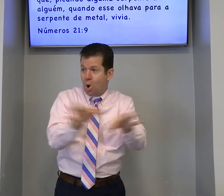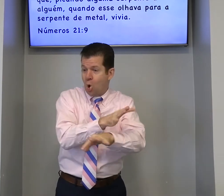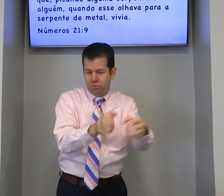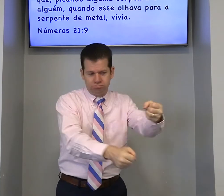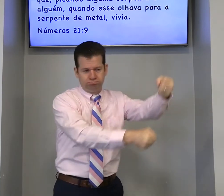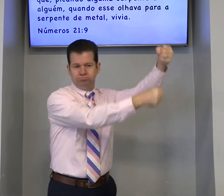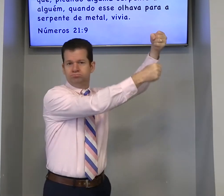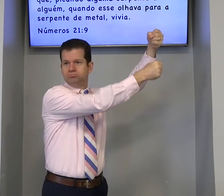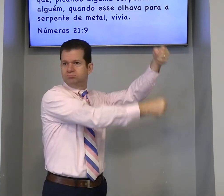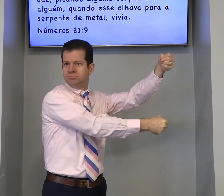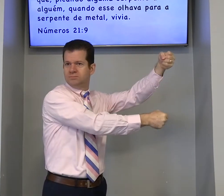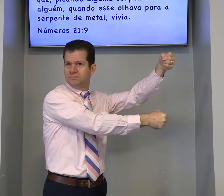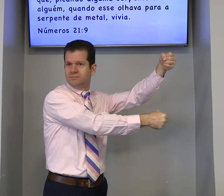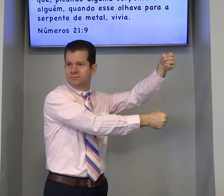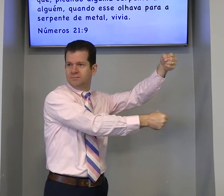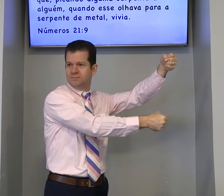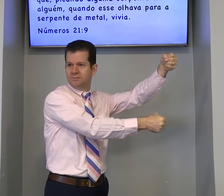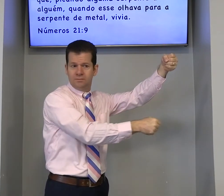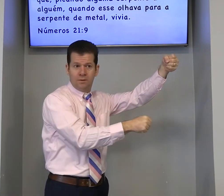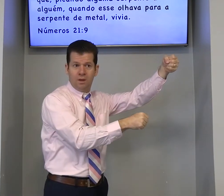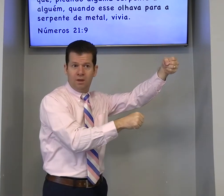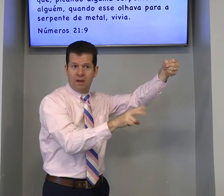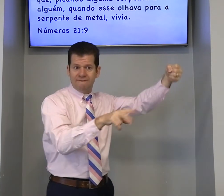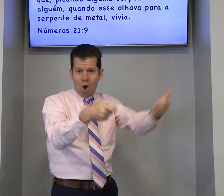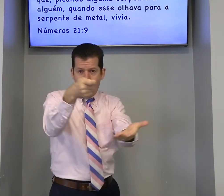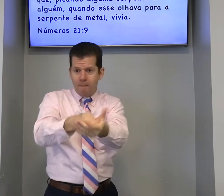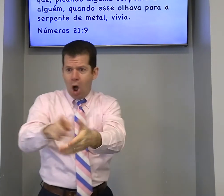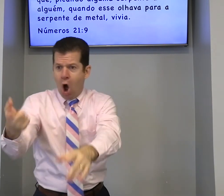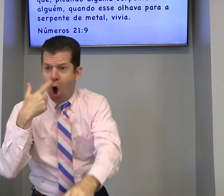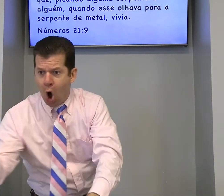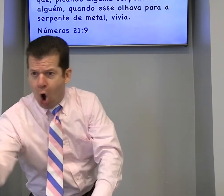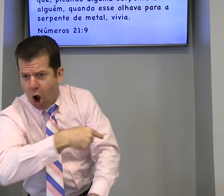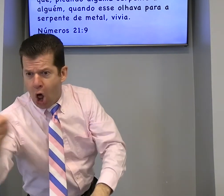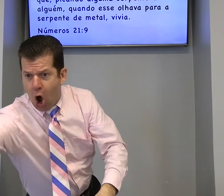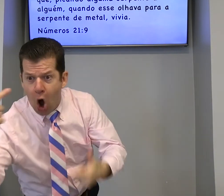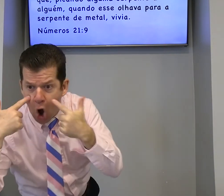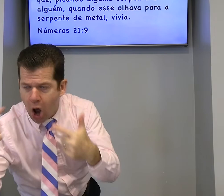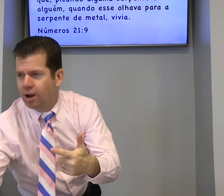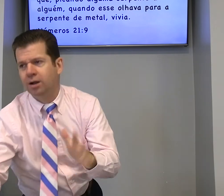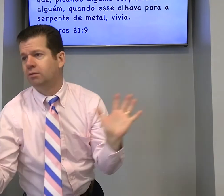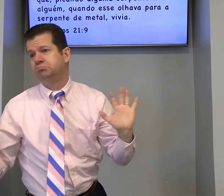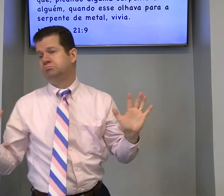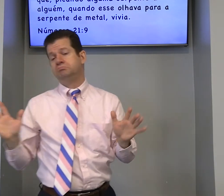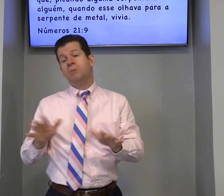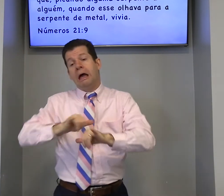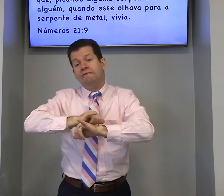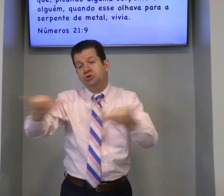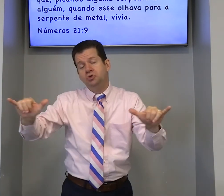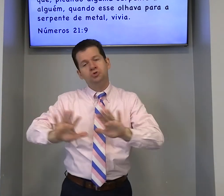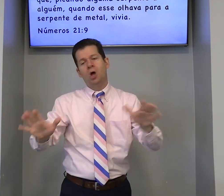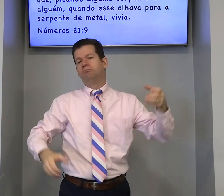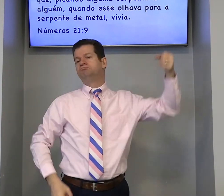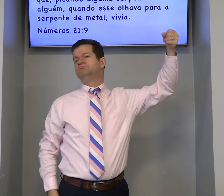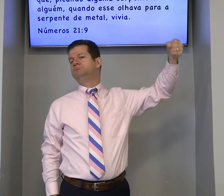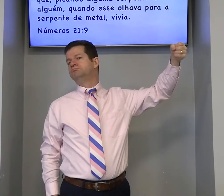Moisés fez a solução, colocou a serpente na haste e ele não cobrou ninguém a olhar, avisou